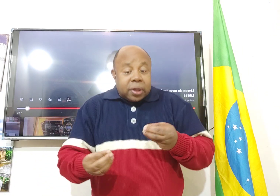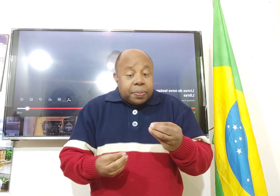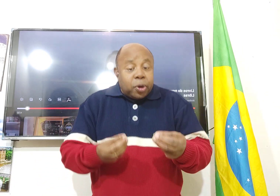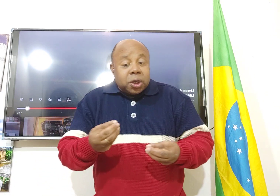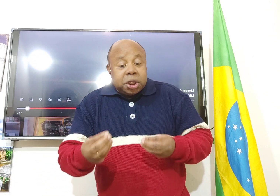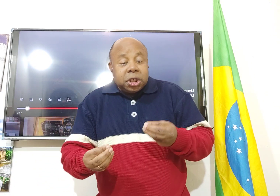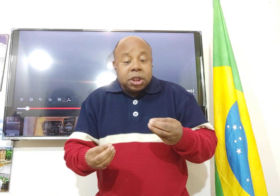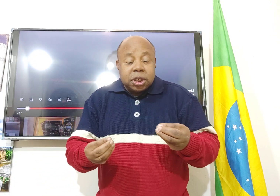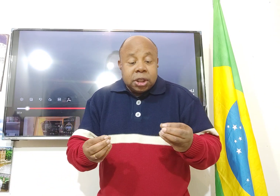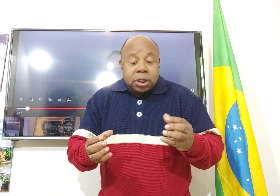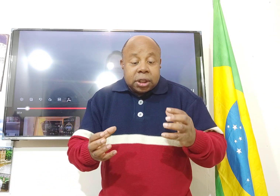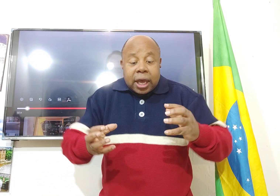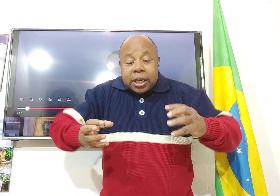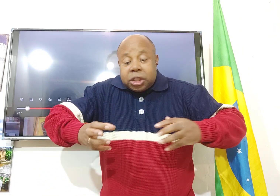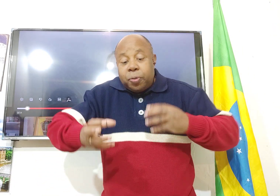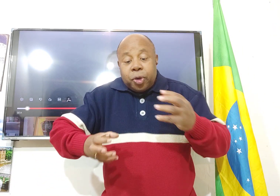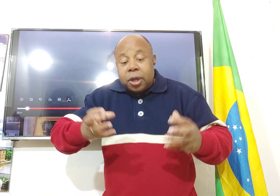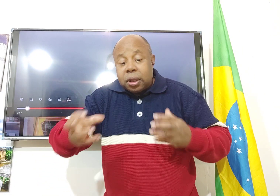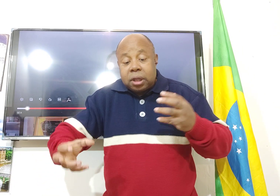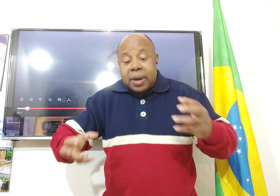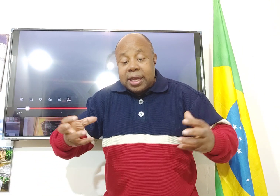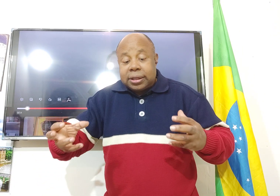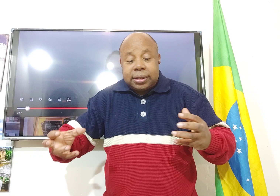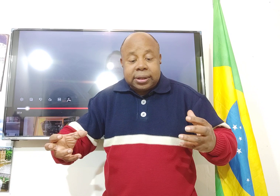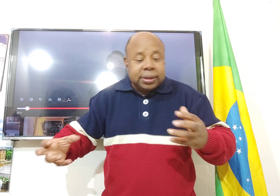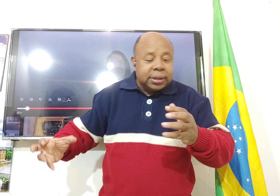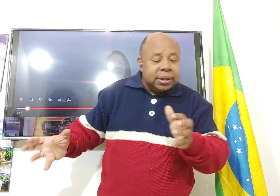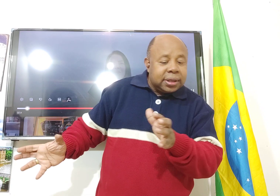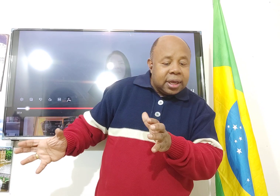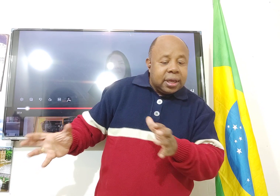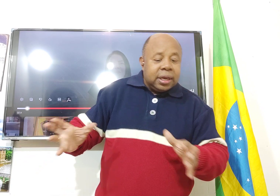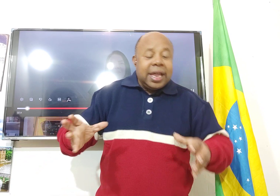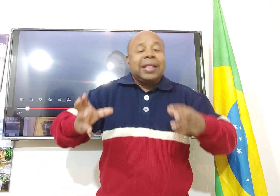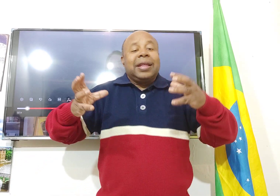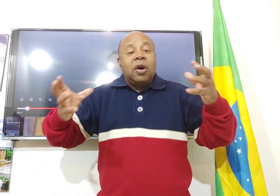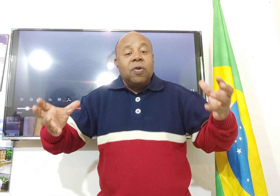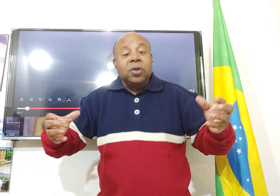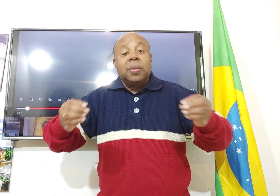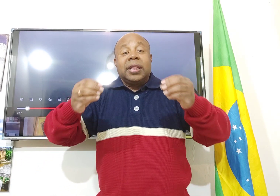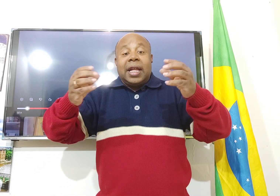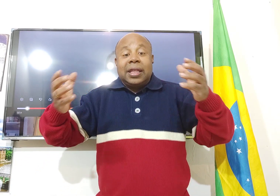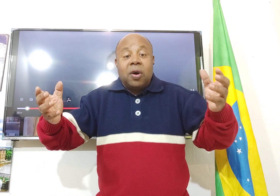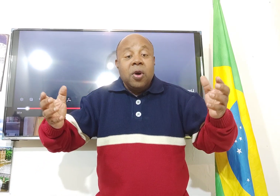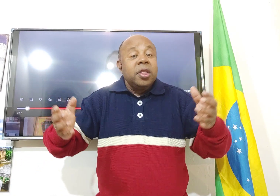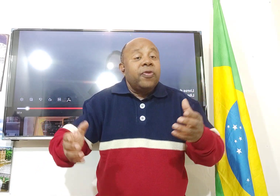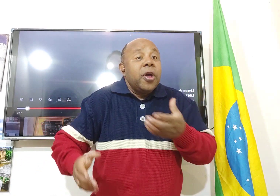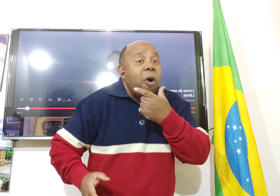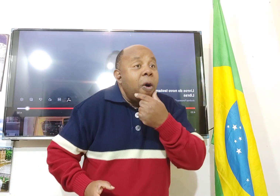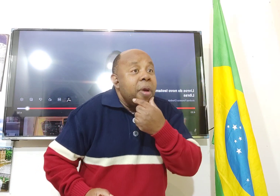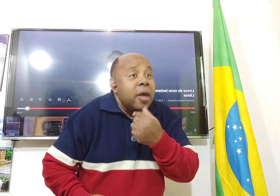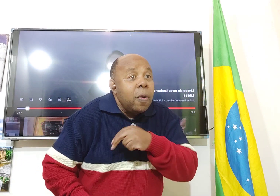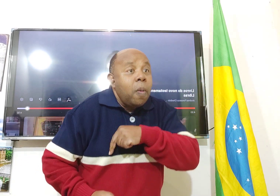você pode deixar um pouquinho assim mais, né, teatral, vou chamar teatral. Então,